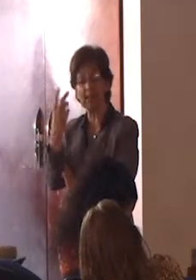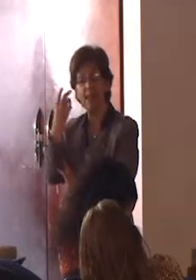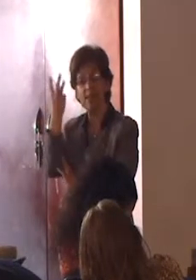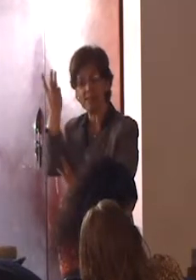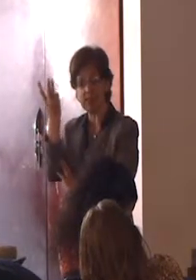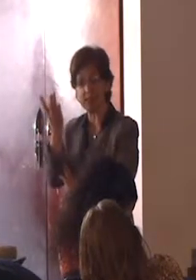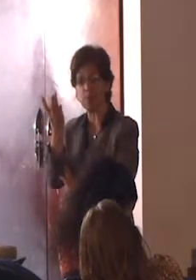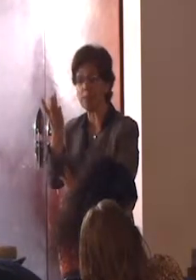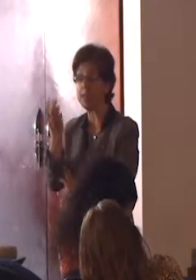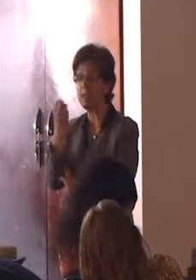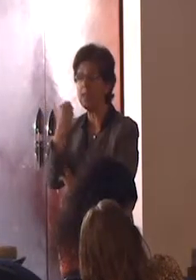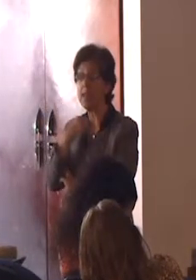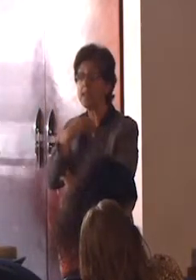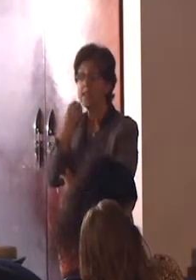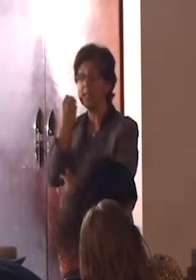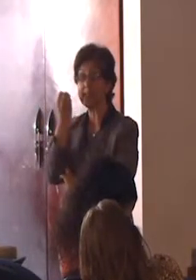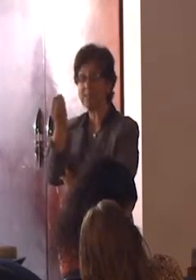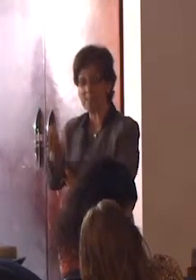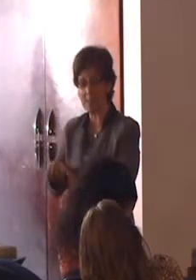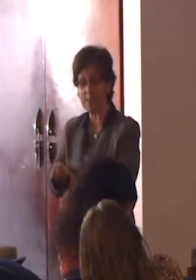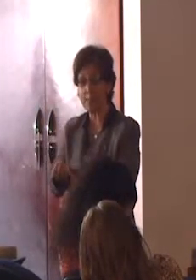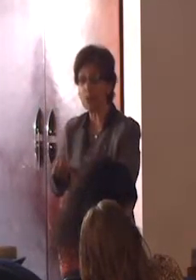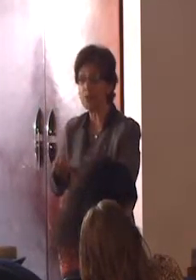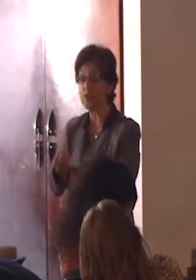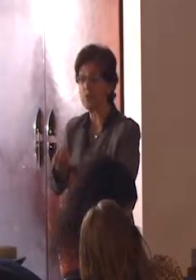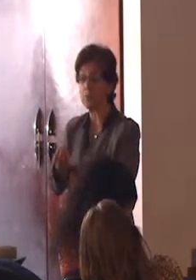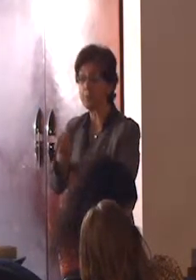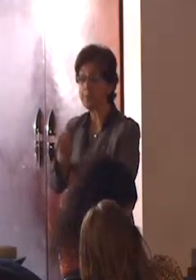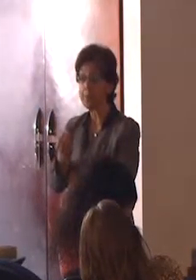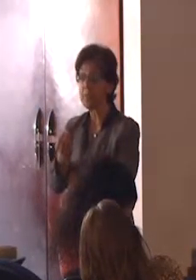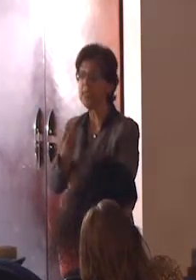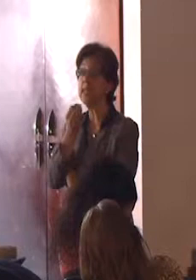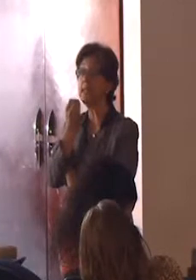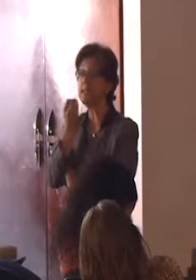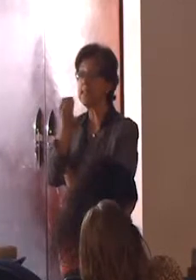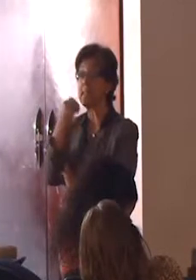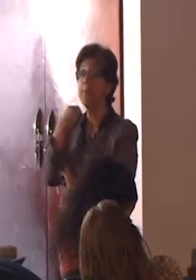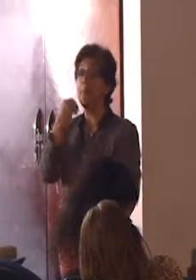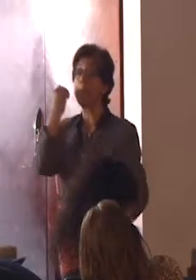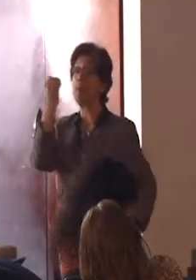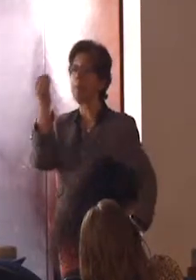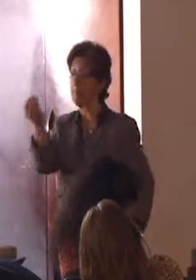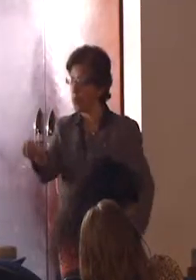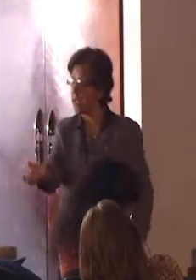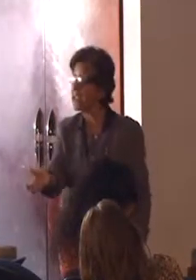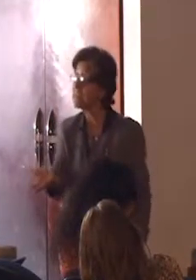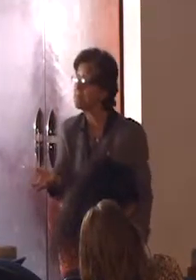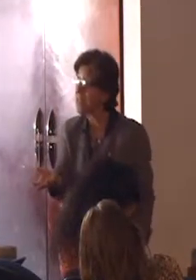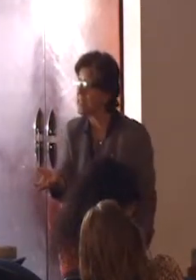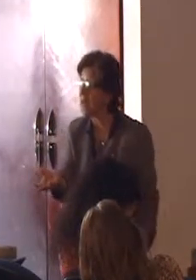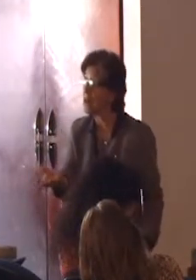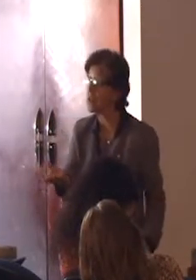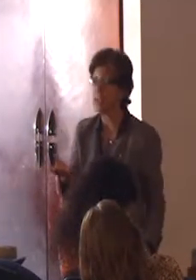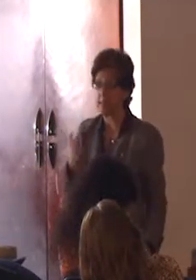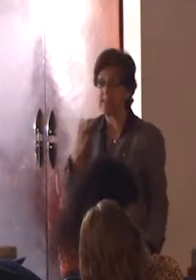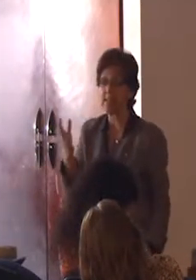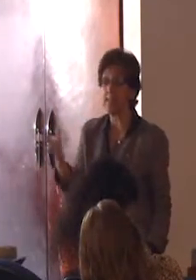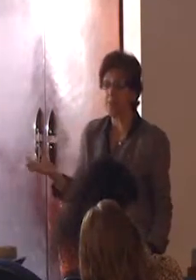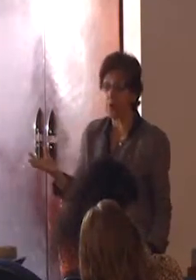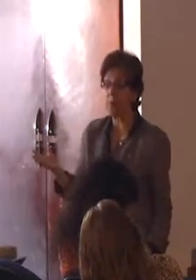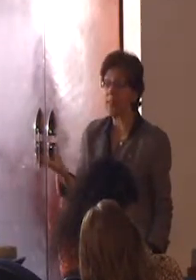que ha producido mentalmente e intelectualmente, tenga sistemas de producción y de